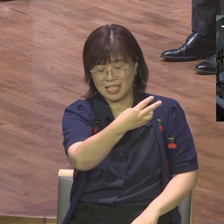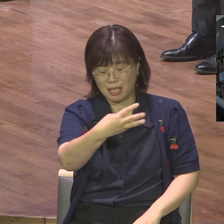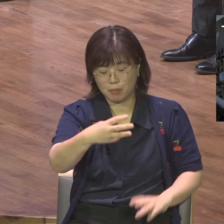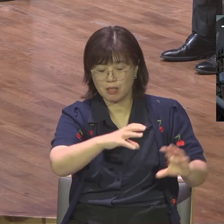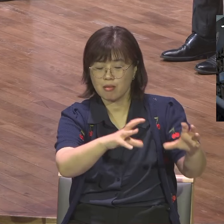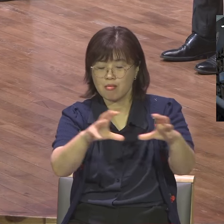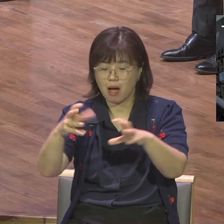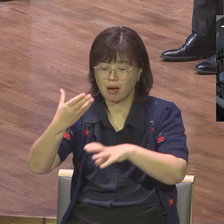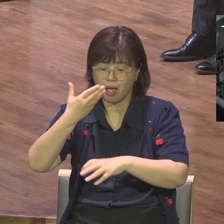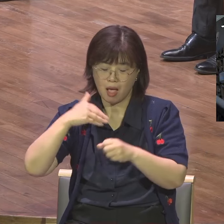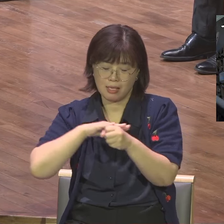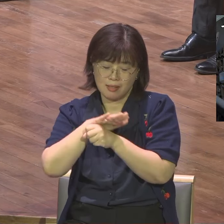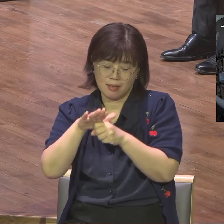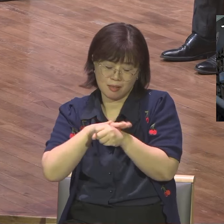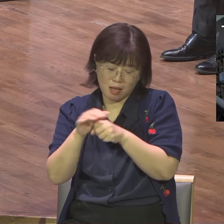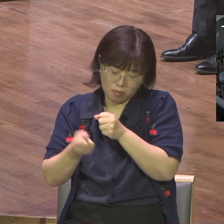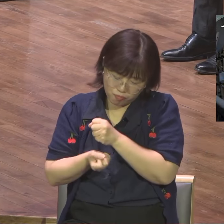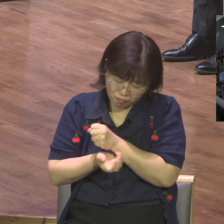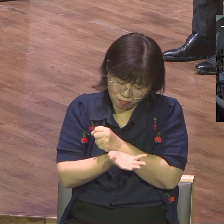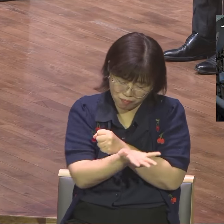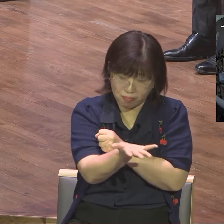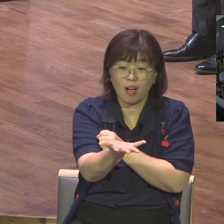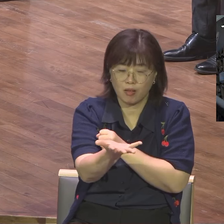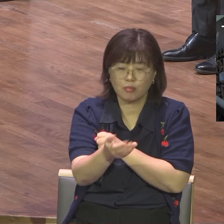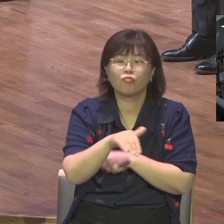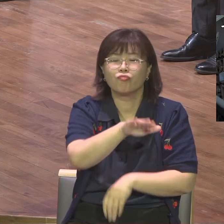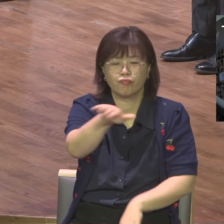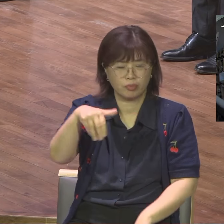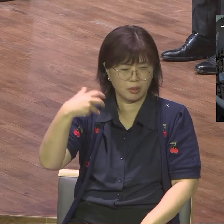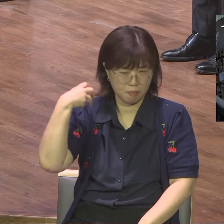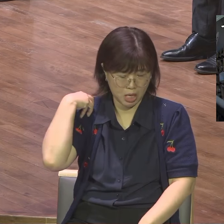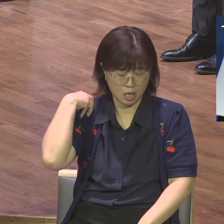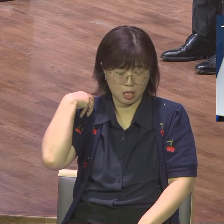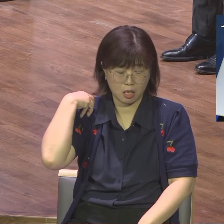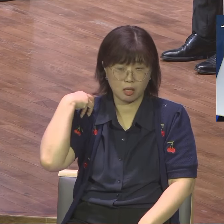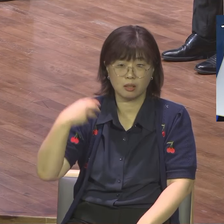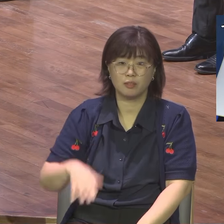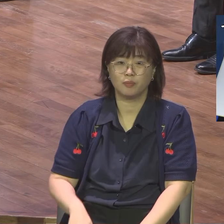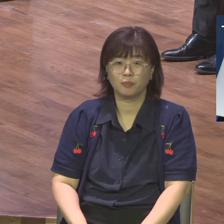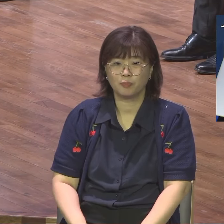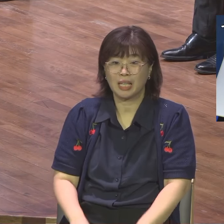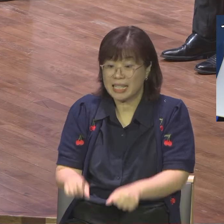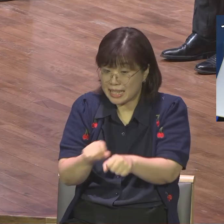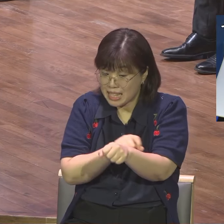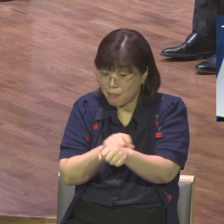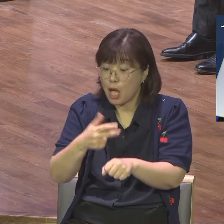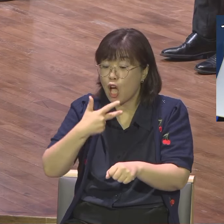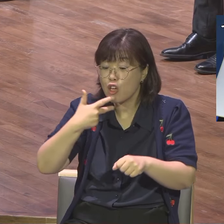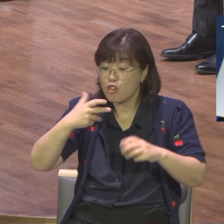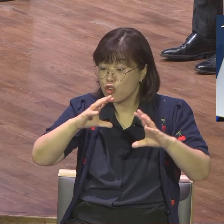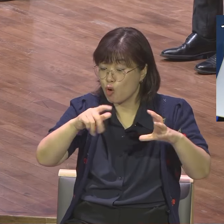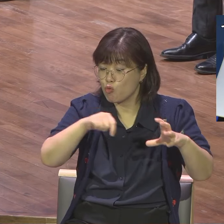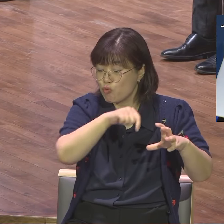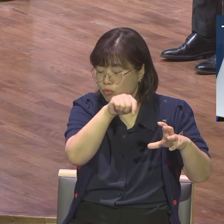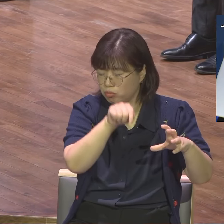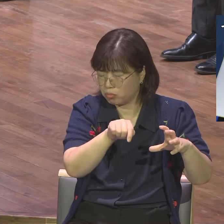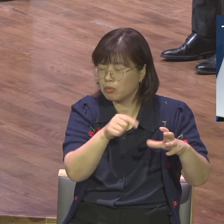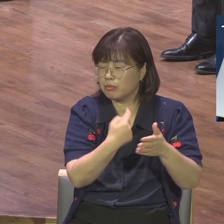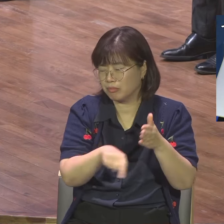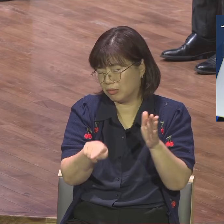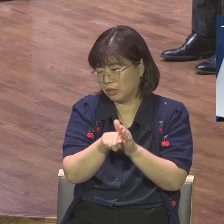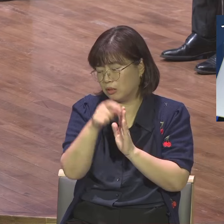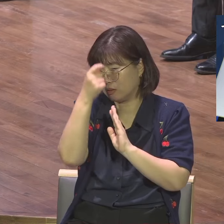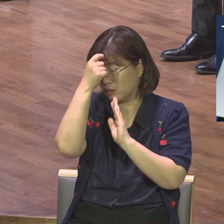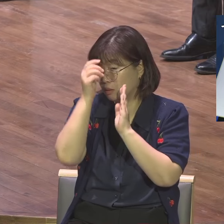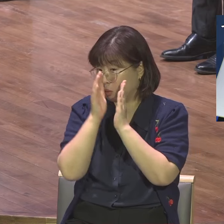전달하는 것이 우리의 남은 삶의 이유인 줄 믿습니다. 특별히 오늘 영국 캠프 팀 헌신 예배로 드려지고